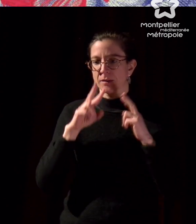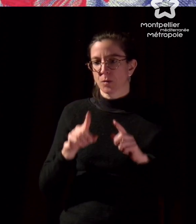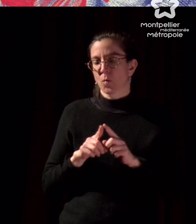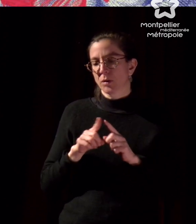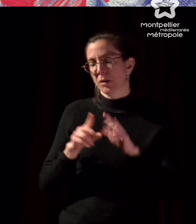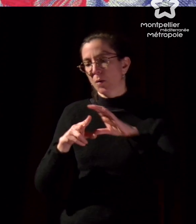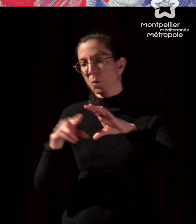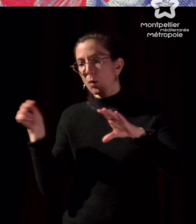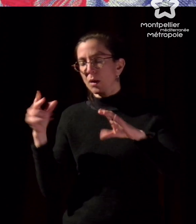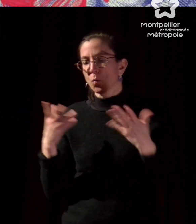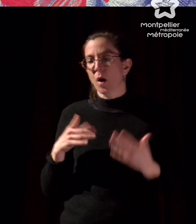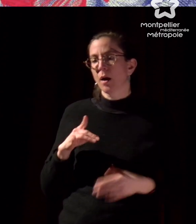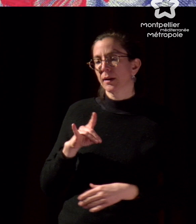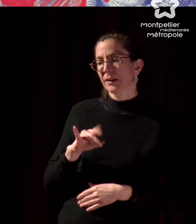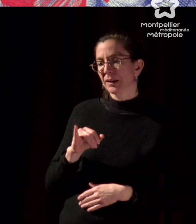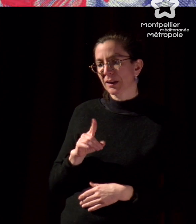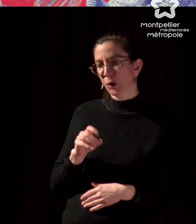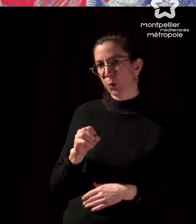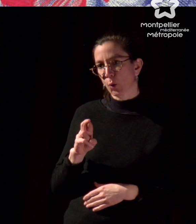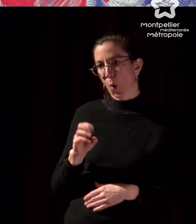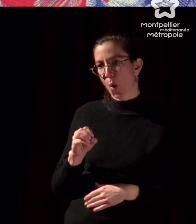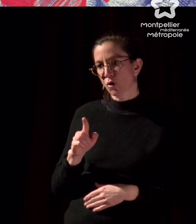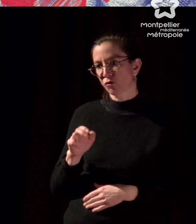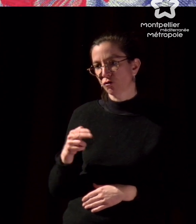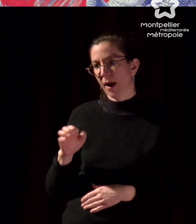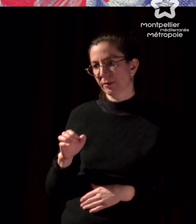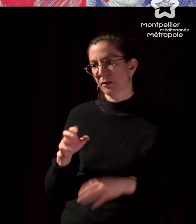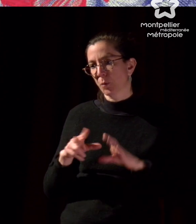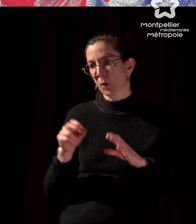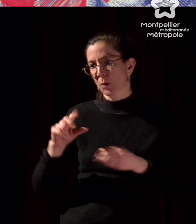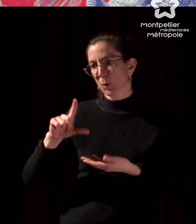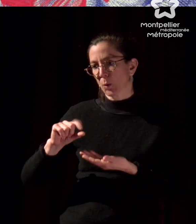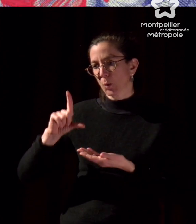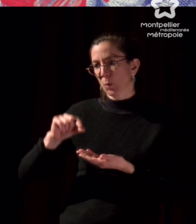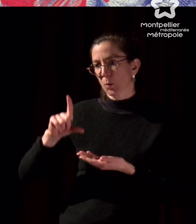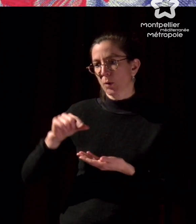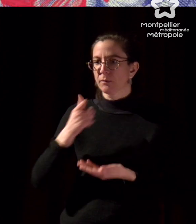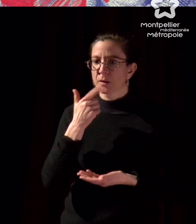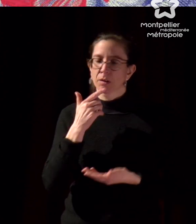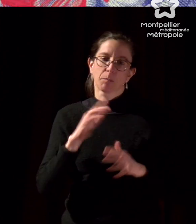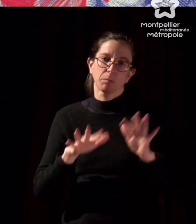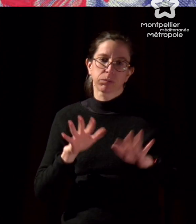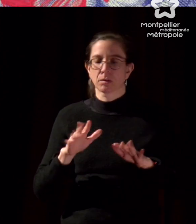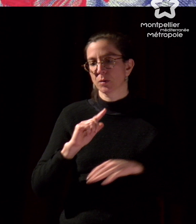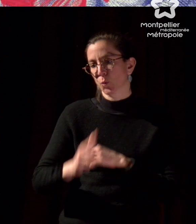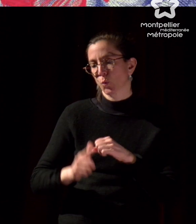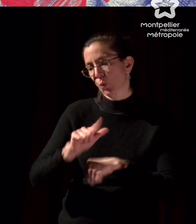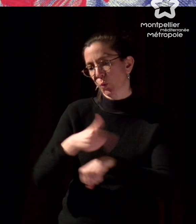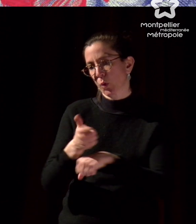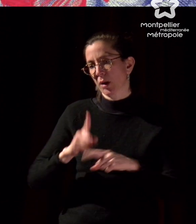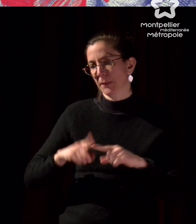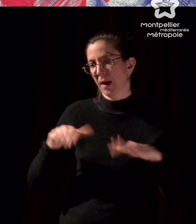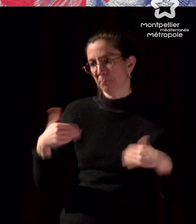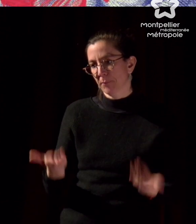font des pics d'hydrogène au bout de 2 heures et de 2 heures et demie. Donc on technique tous